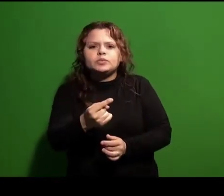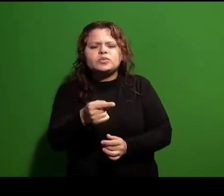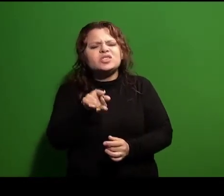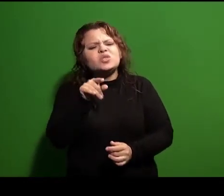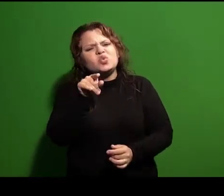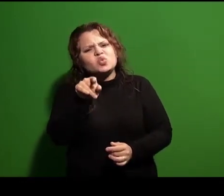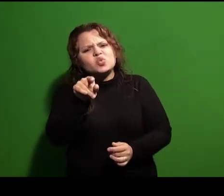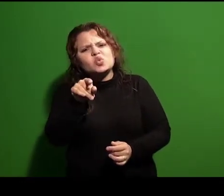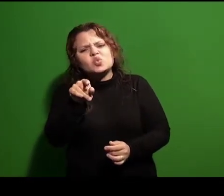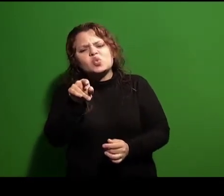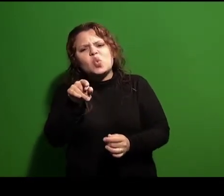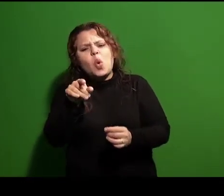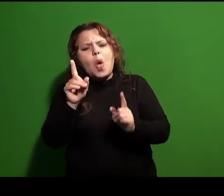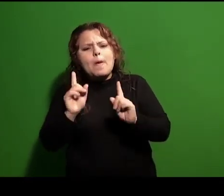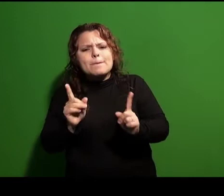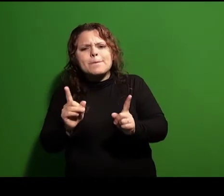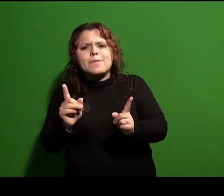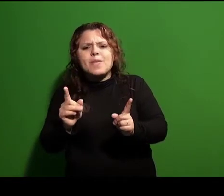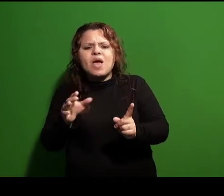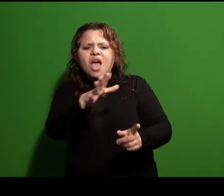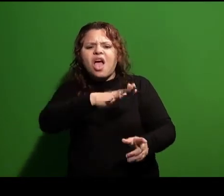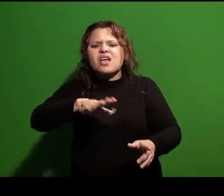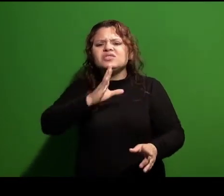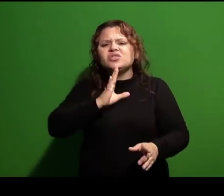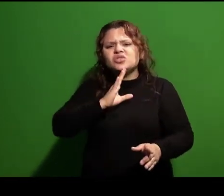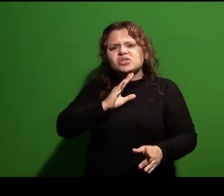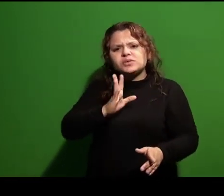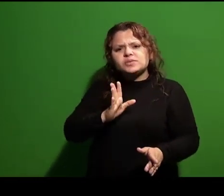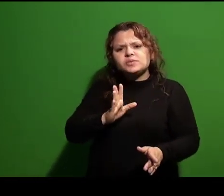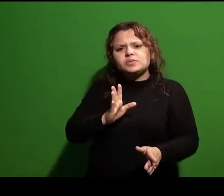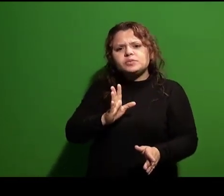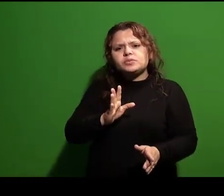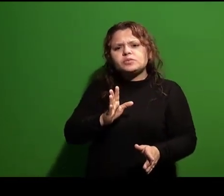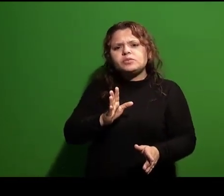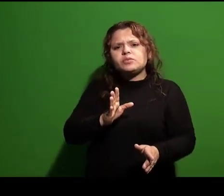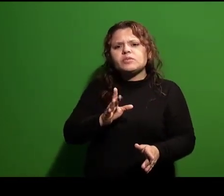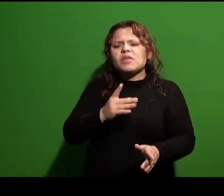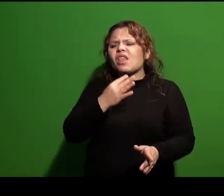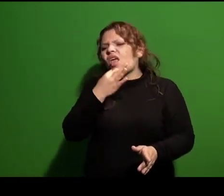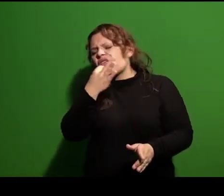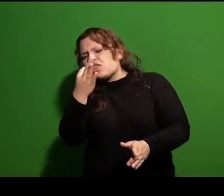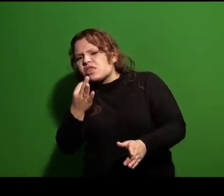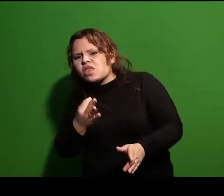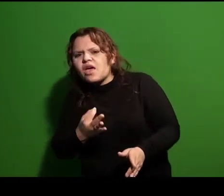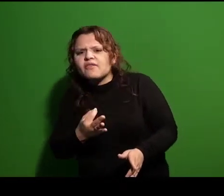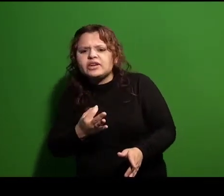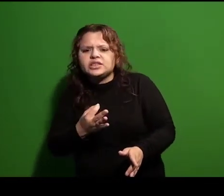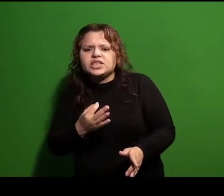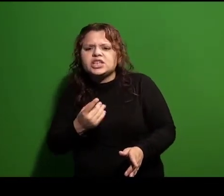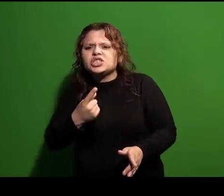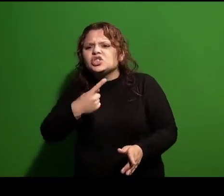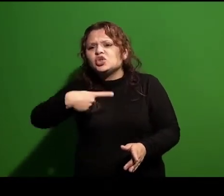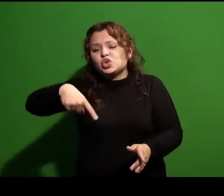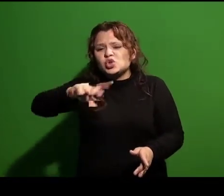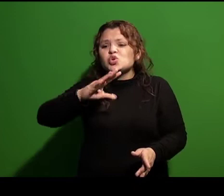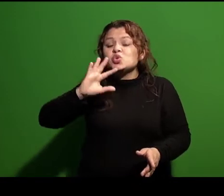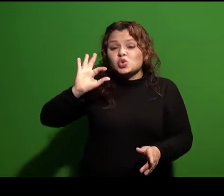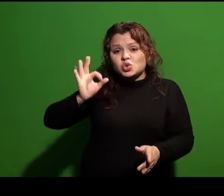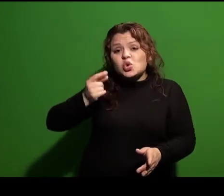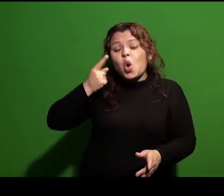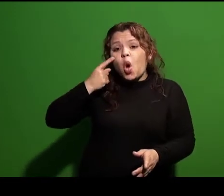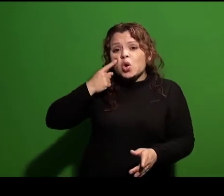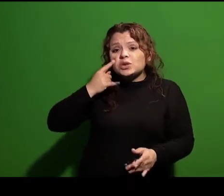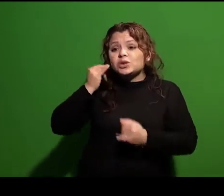dijo: ¿Eres tú maestro de Israel y no sabes esto? De cierto te digo, que lo que